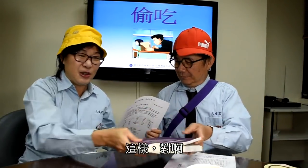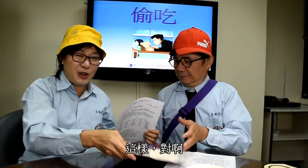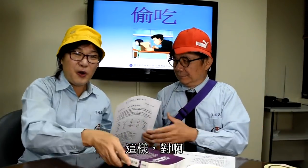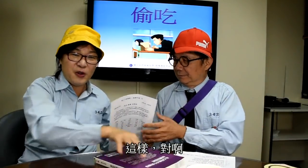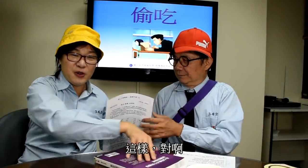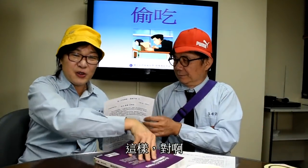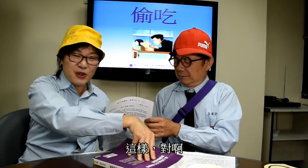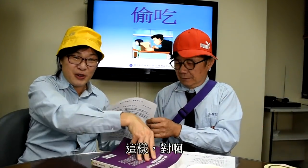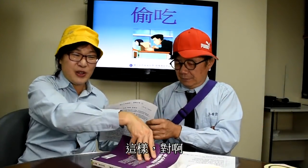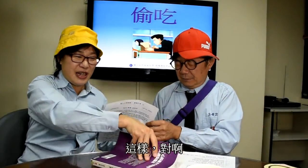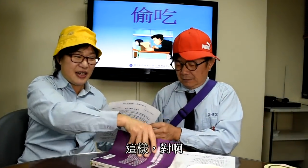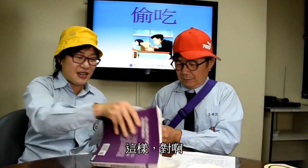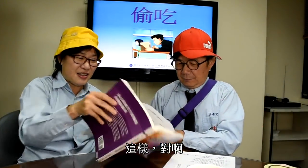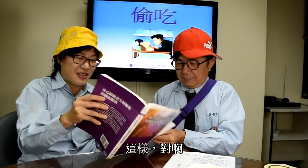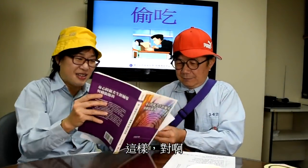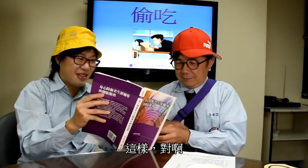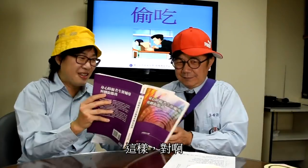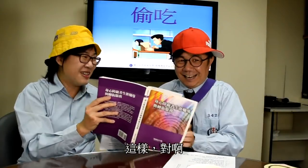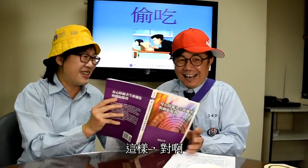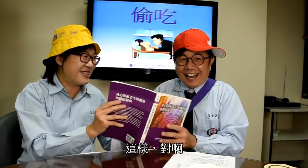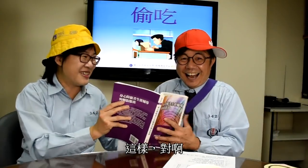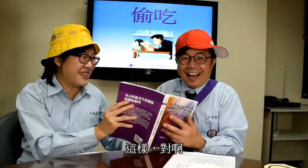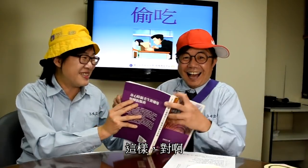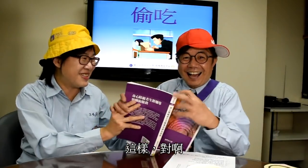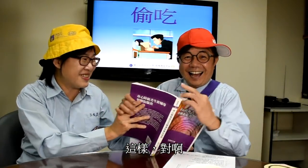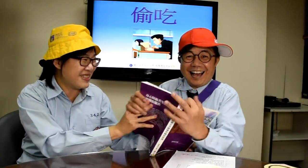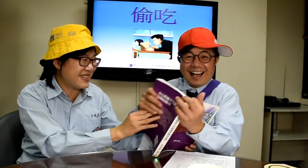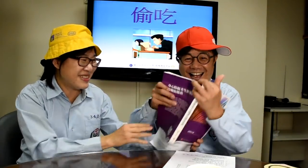偷，对啊，偷看书。